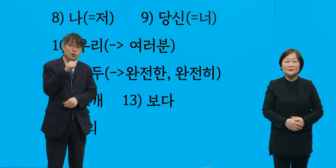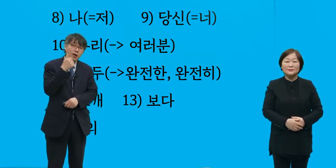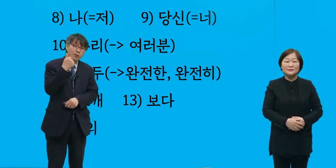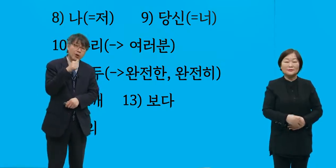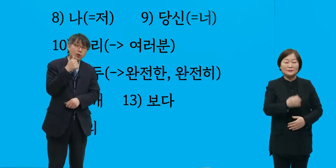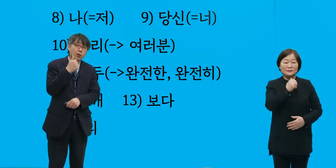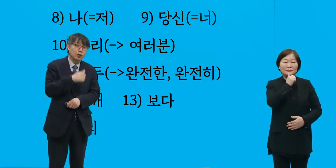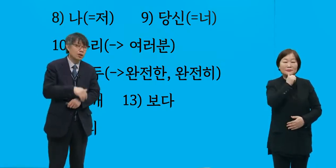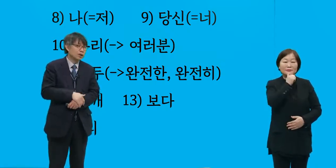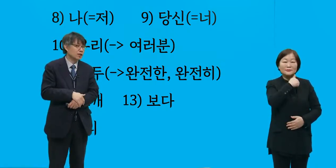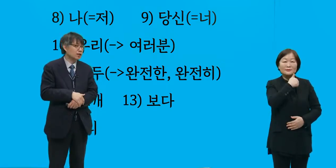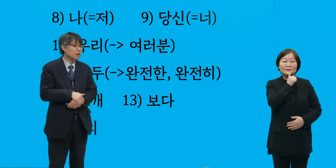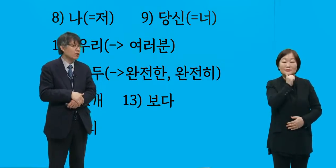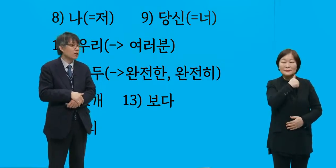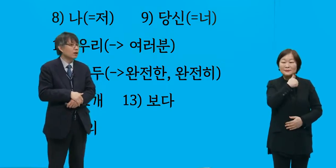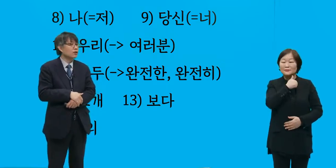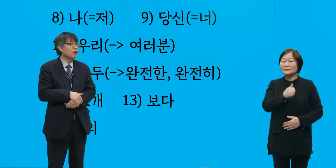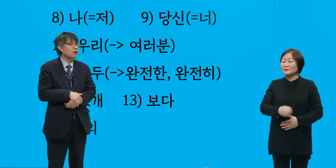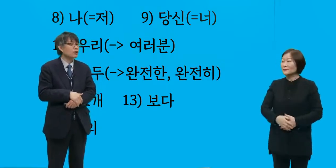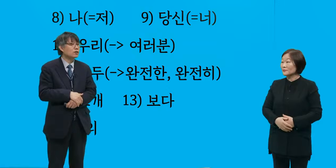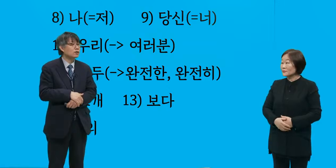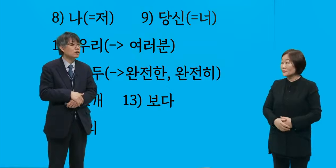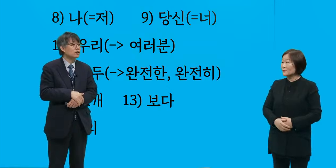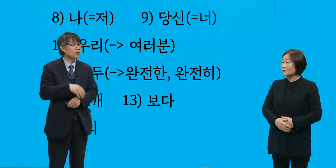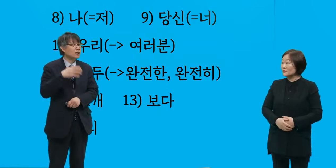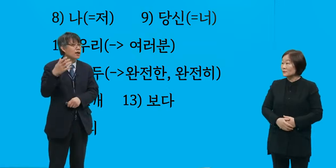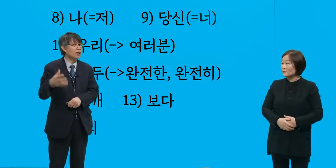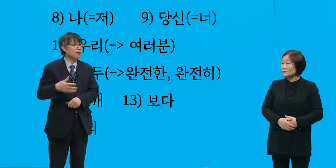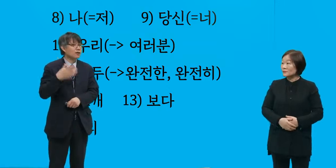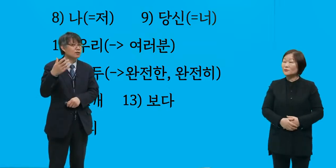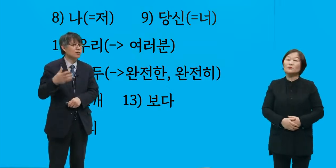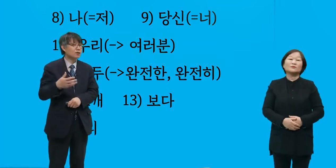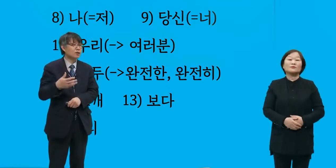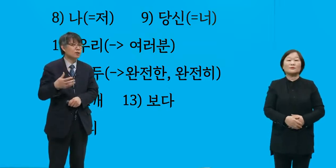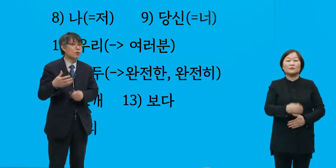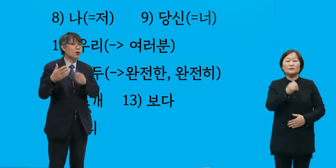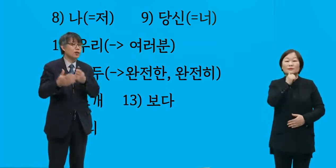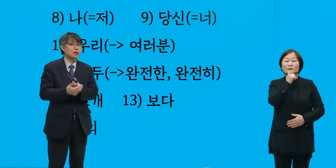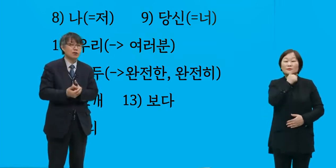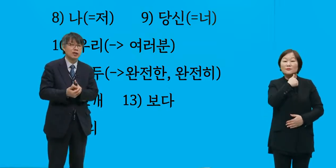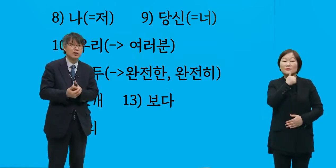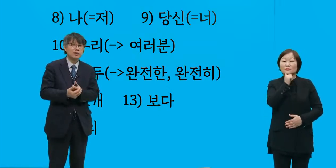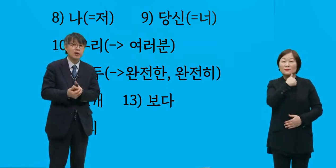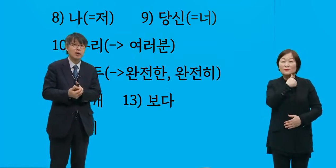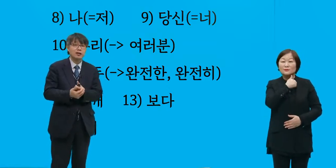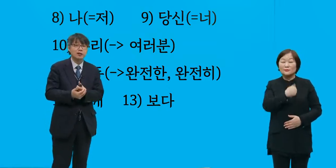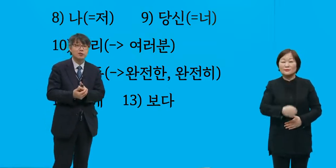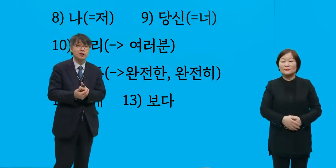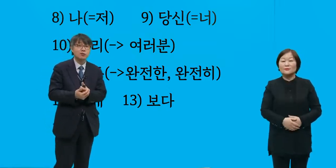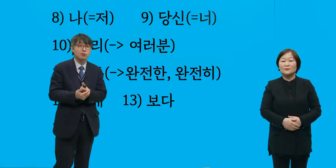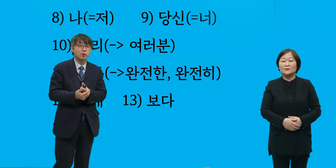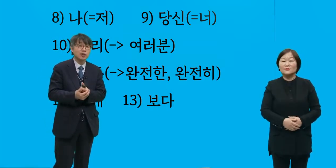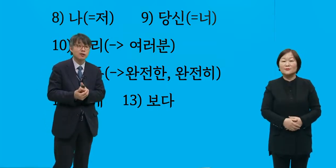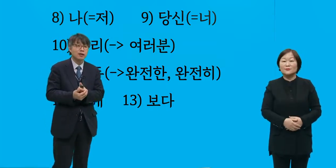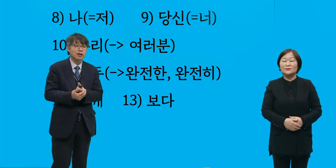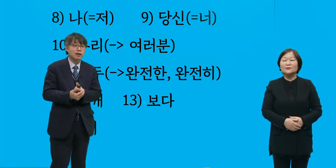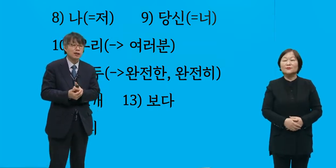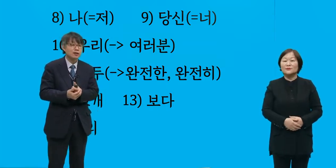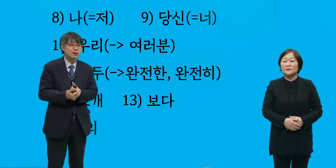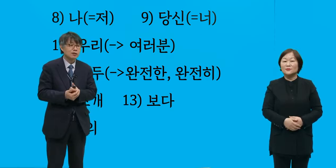소개, 변호 이렇게 되잖아요. 성령에 대한 거를 이제 보혜사라고 이야기하잖아요. 파라클레토스라고 표현하는데 이거를